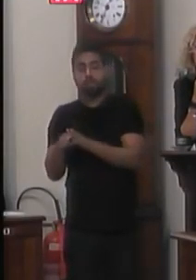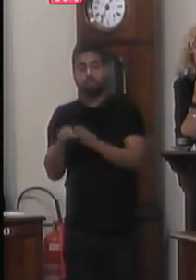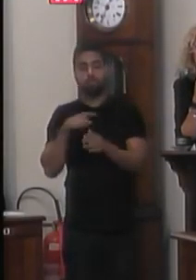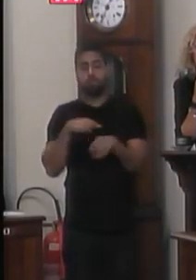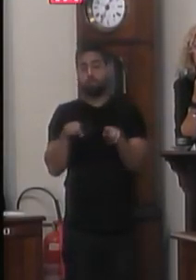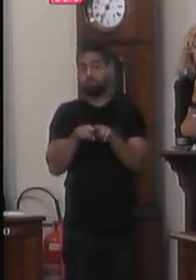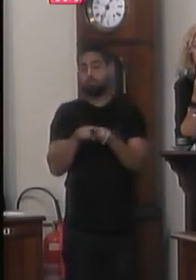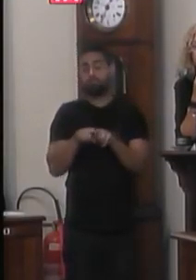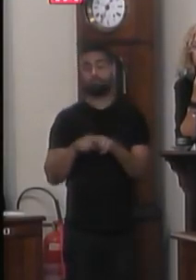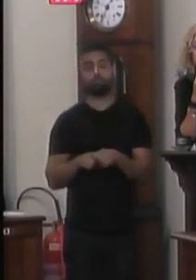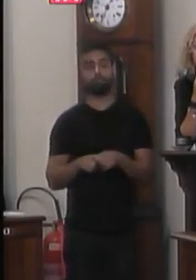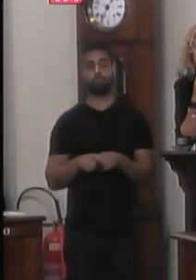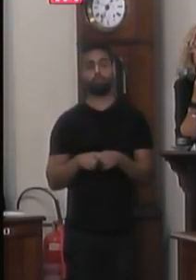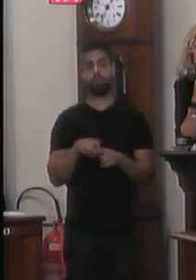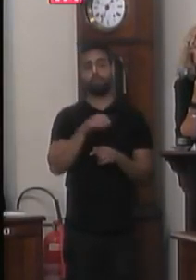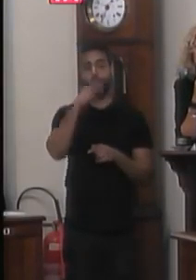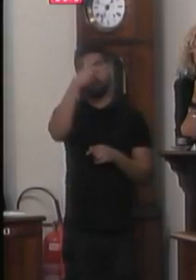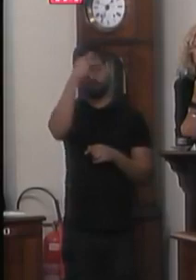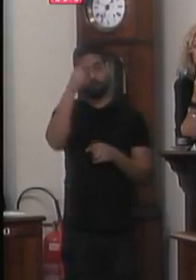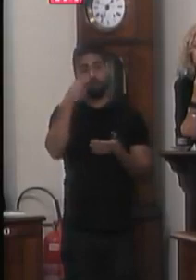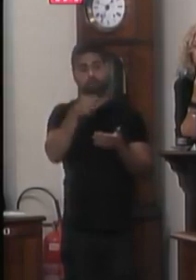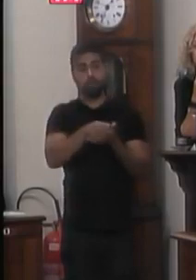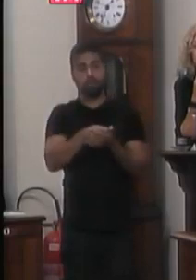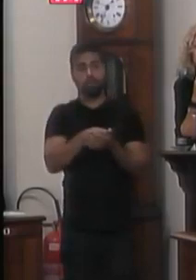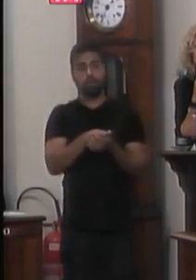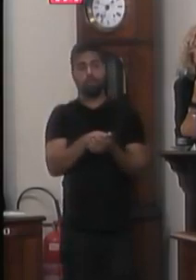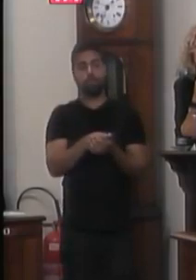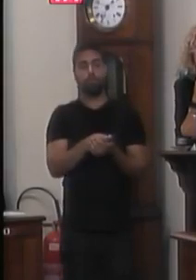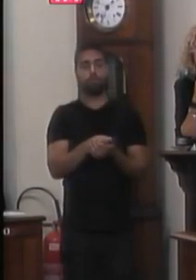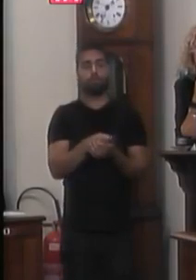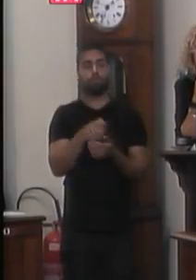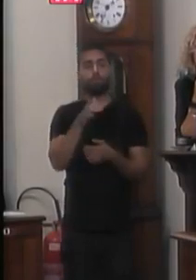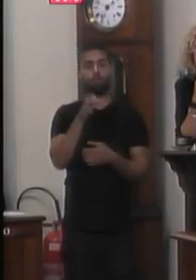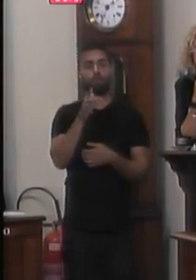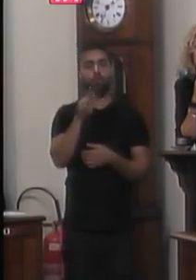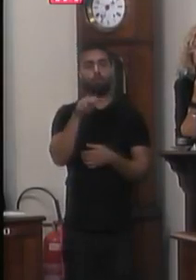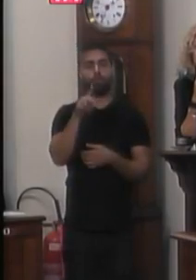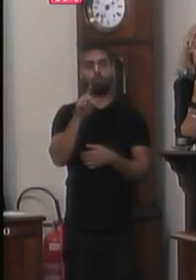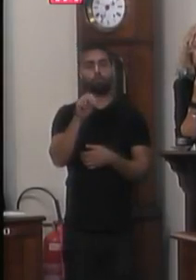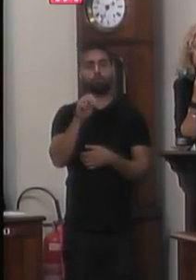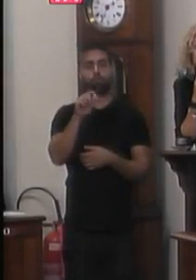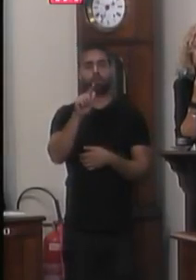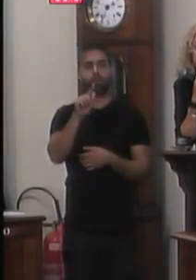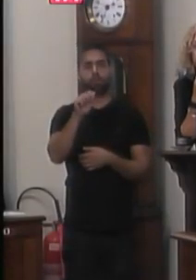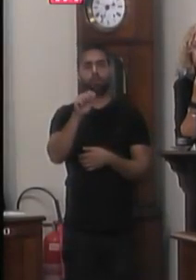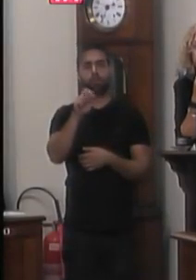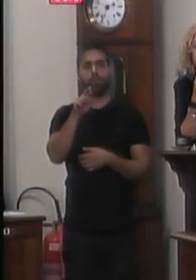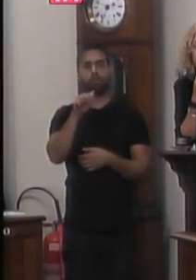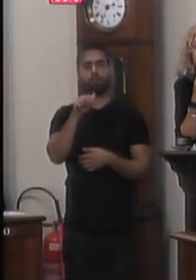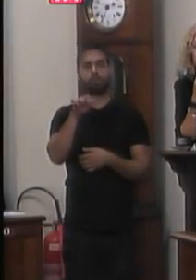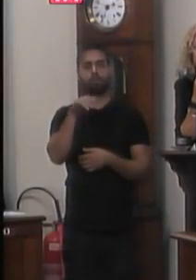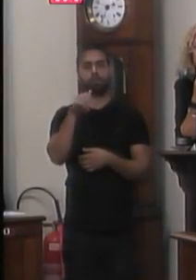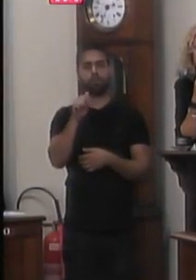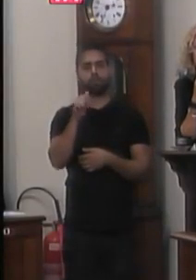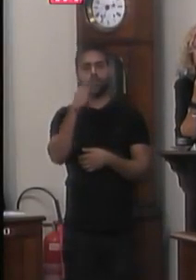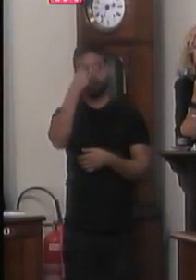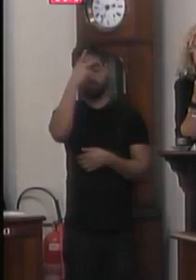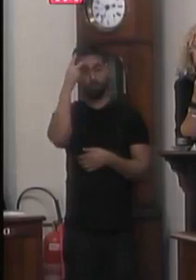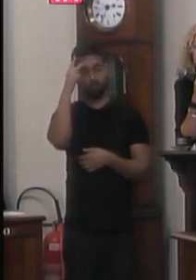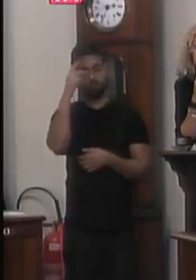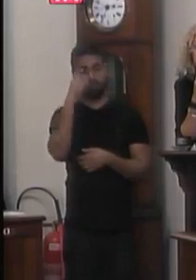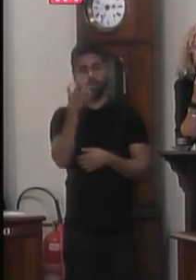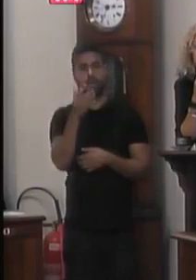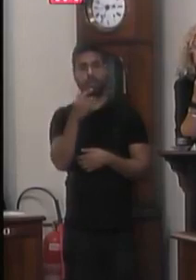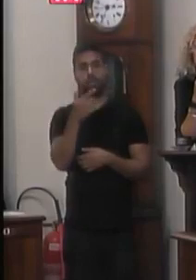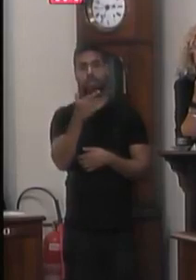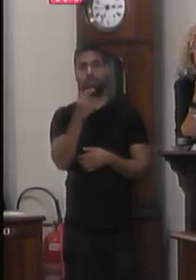queria saber também se a prefeitura está pagando já os fundos de garantia dessas pessoas que já estão aí querendo receber 20, 30